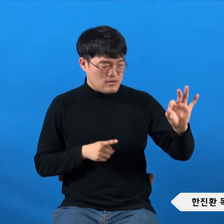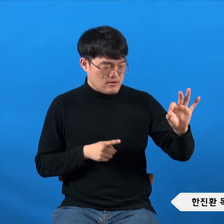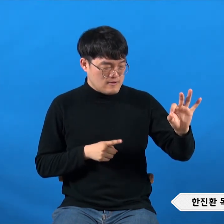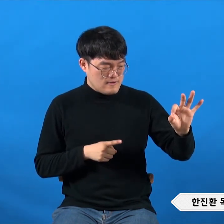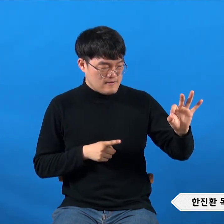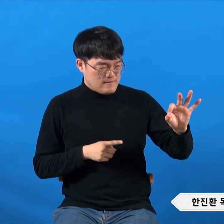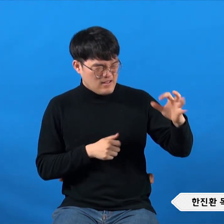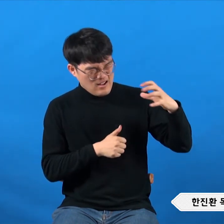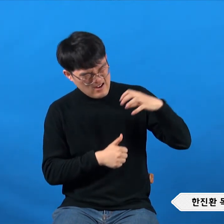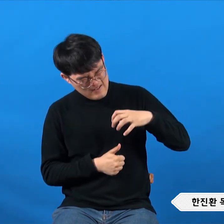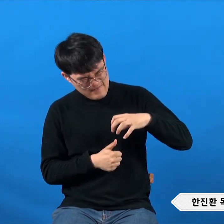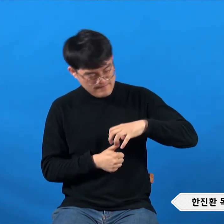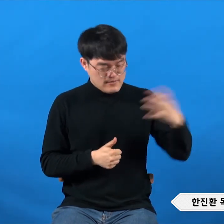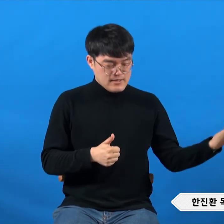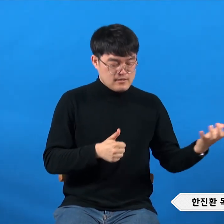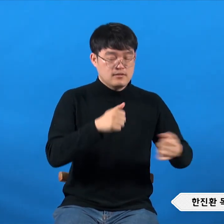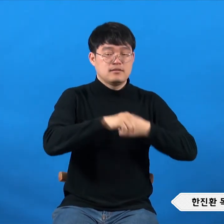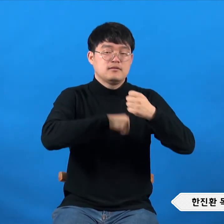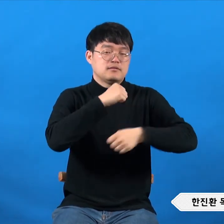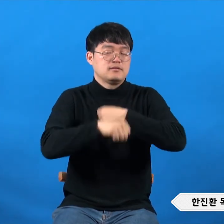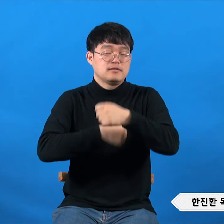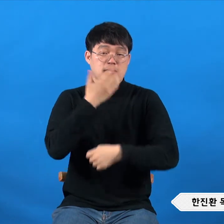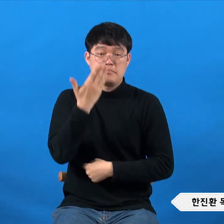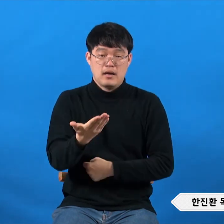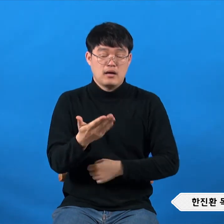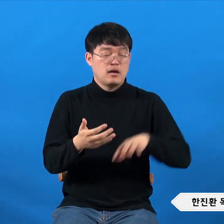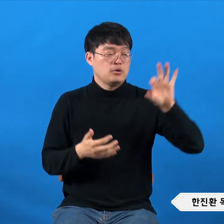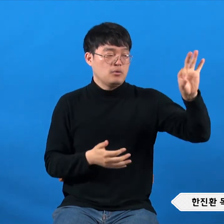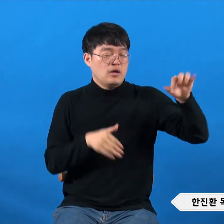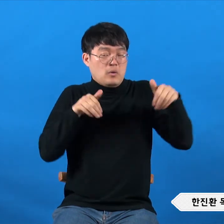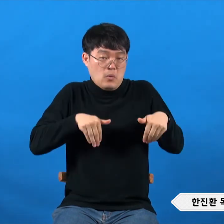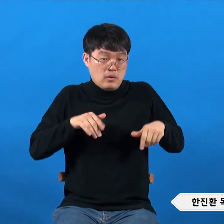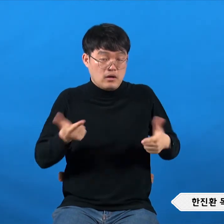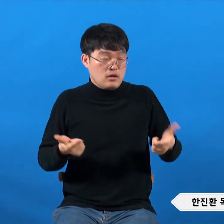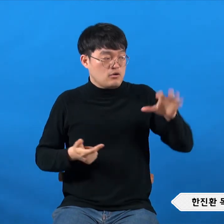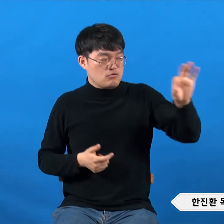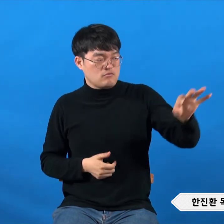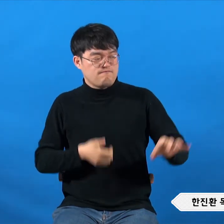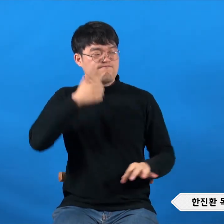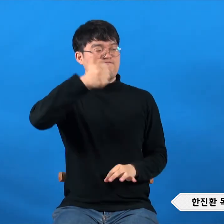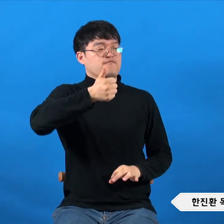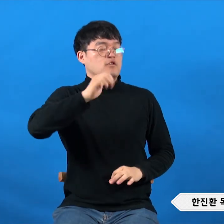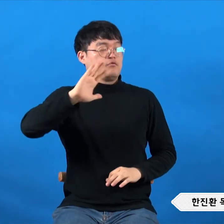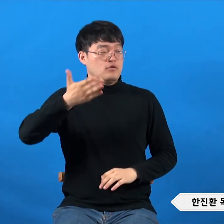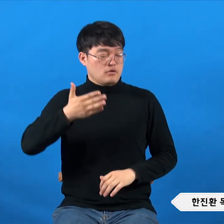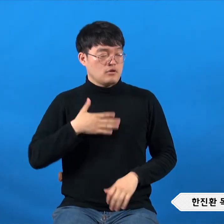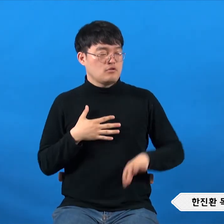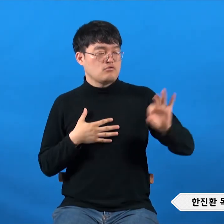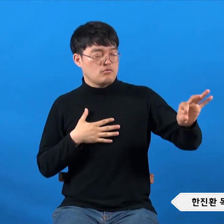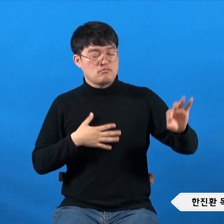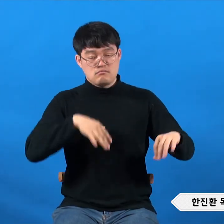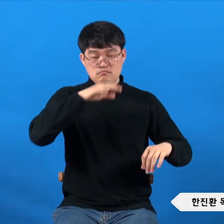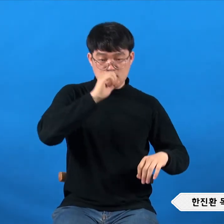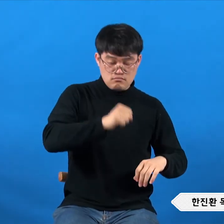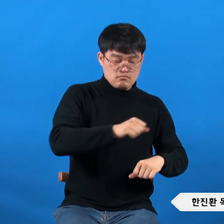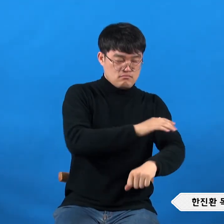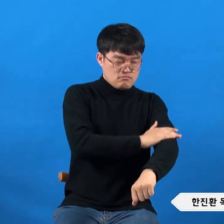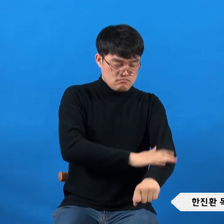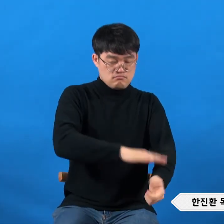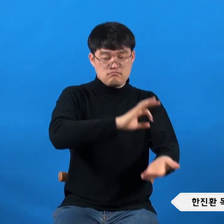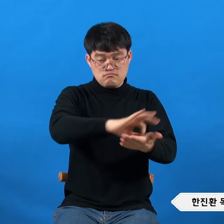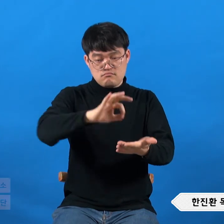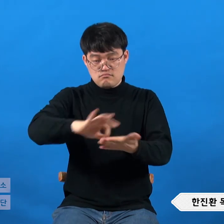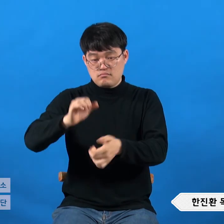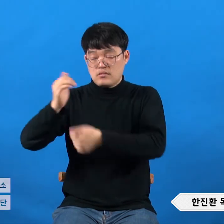굴레에서 벗어나 우리가 자유를 누릴 수가 있습니다. 돈의 종이 아니라 돈의 주인이 되어서 얼마든지